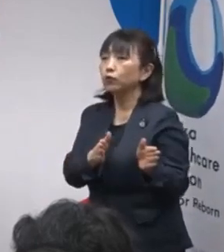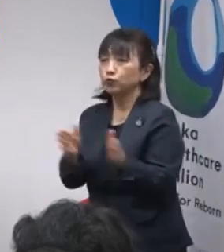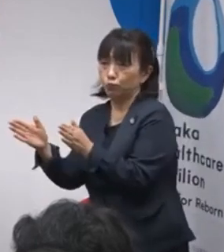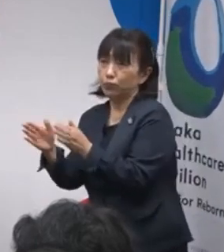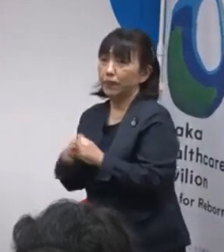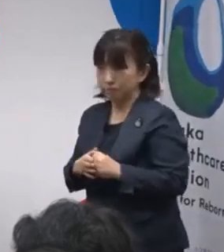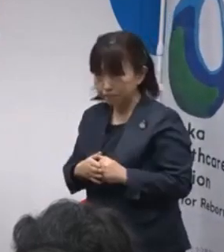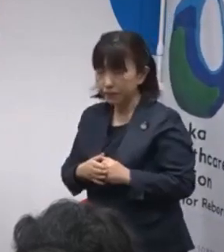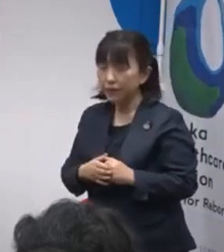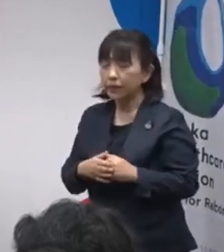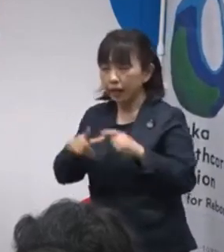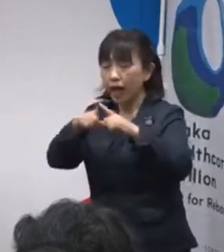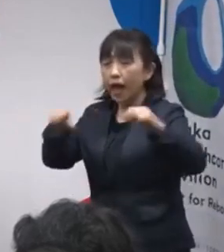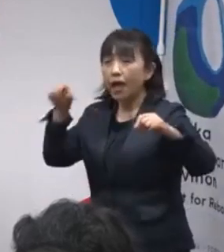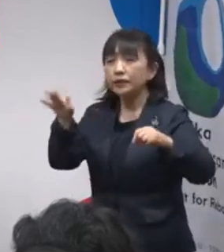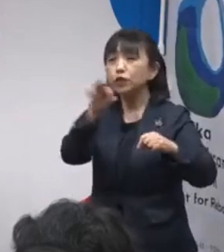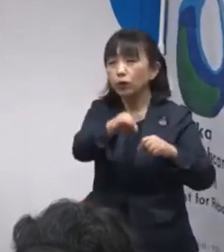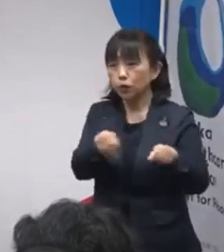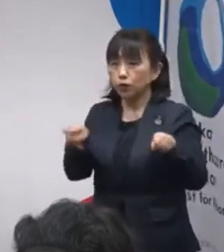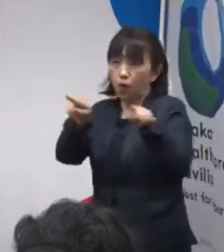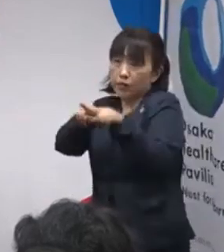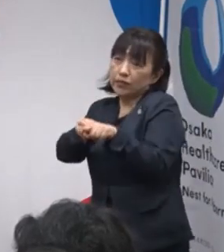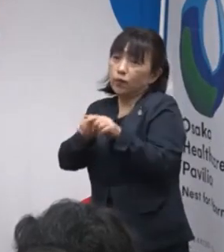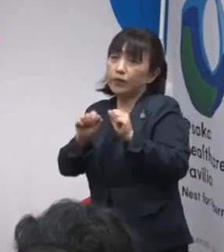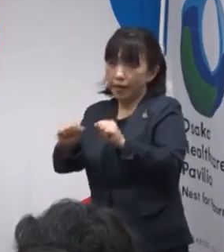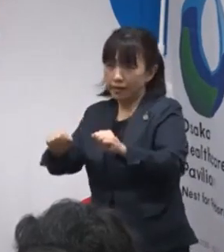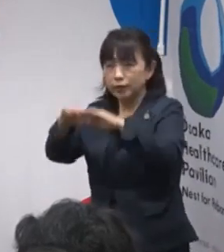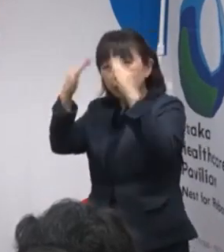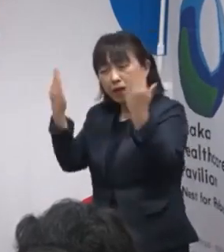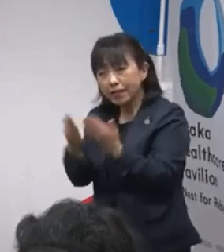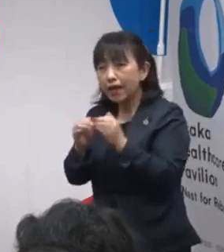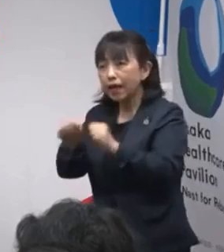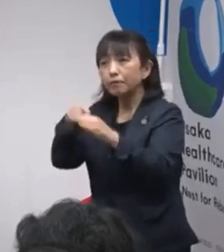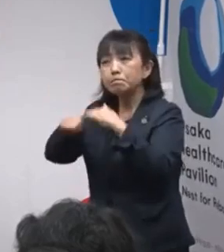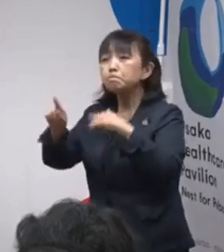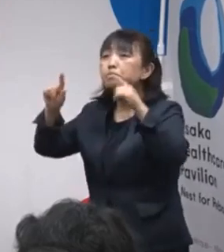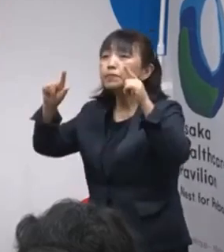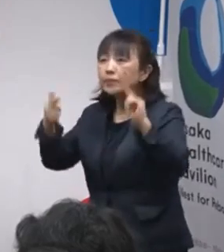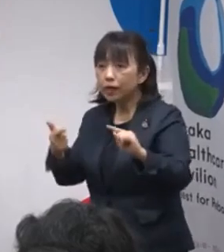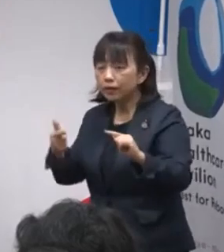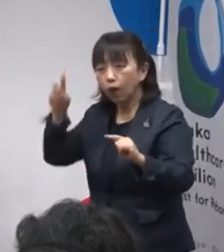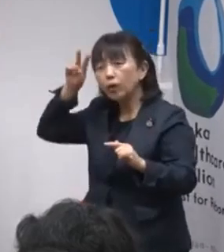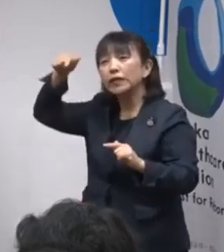、全ての市町村がやっているというわけではありませんが、大阪府と市町村が共同して